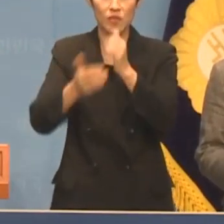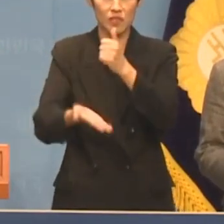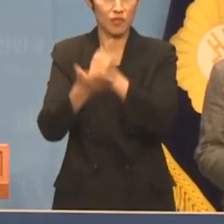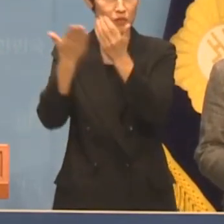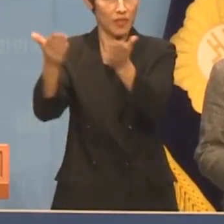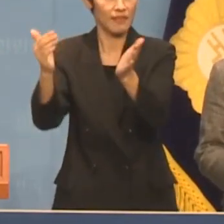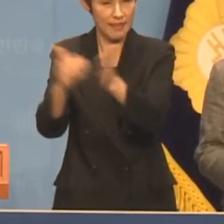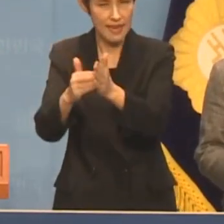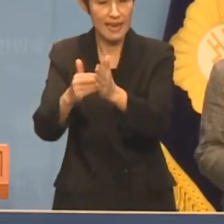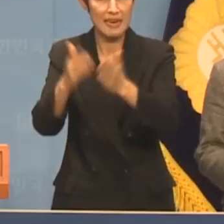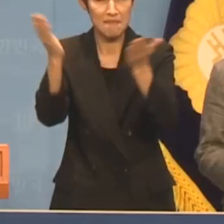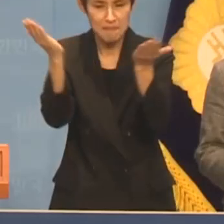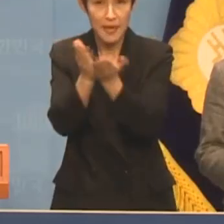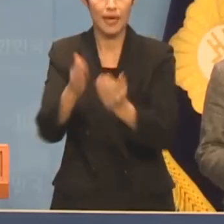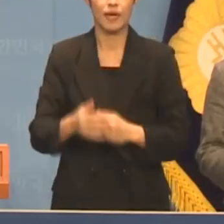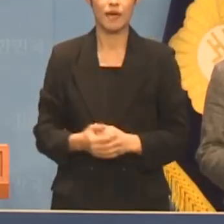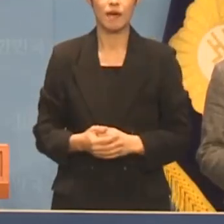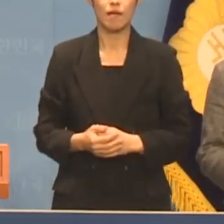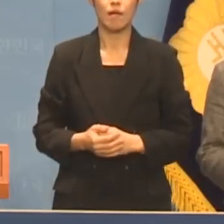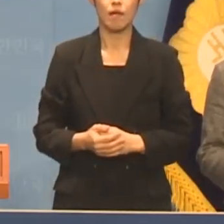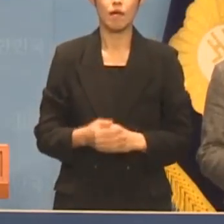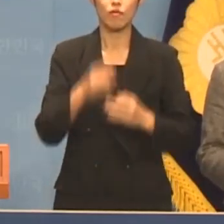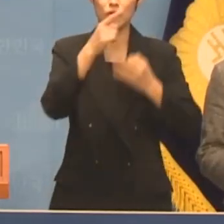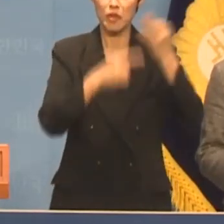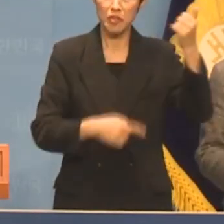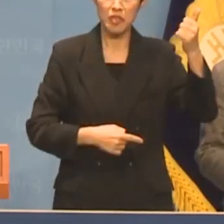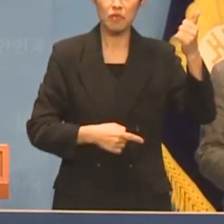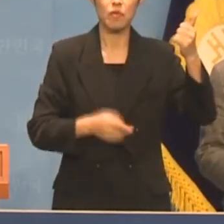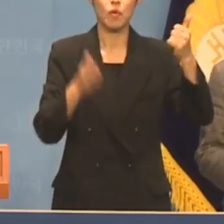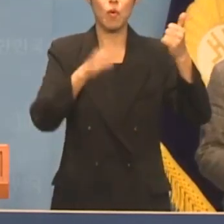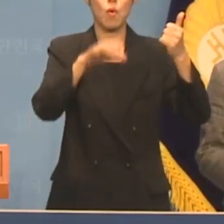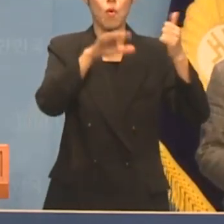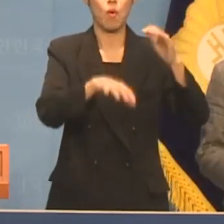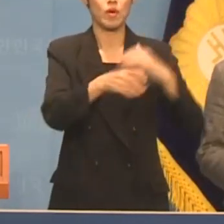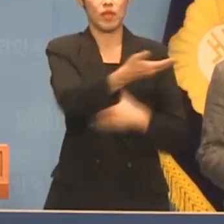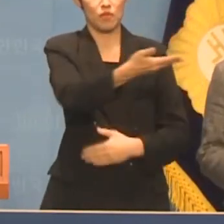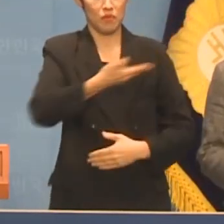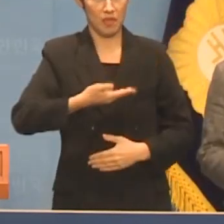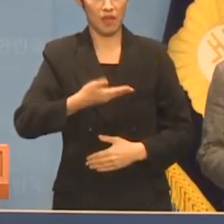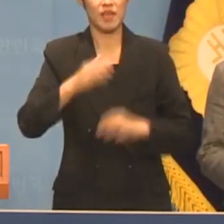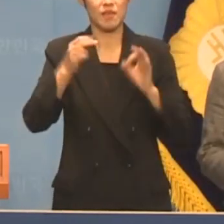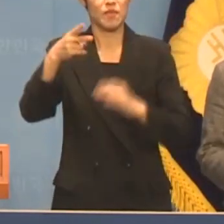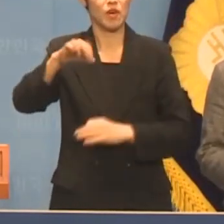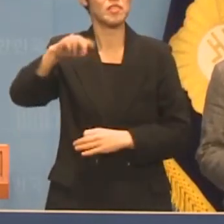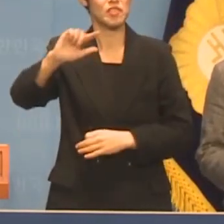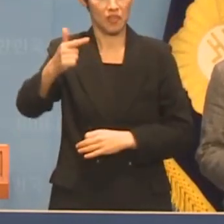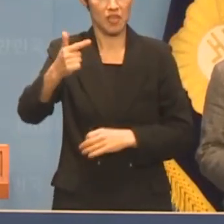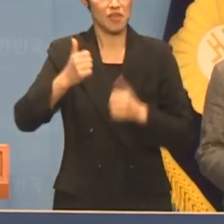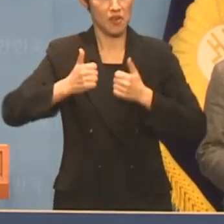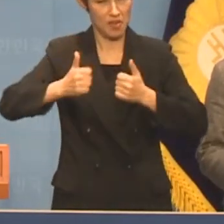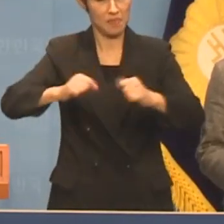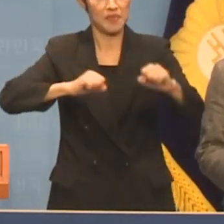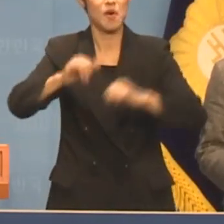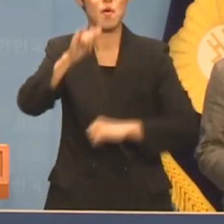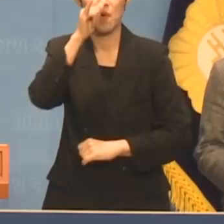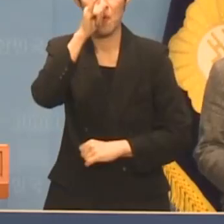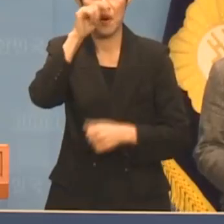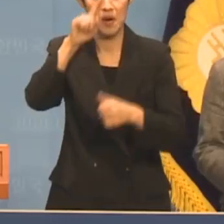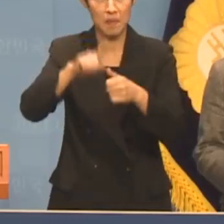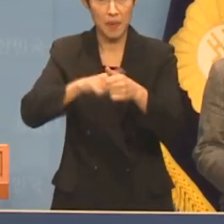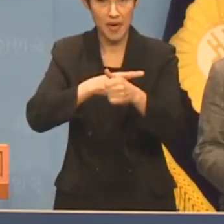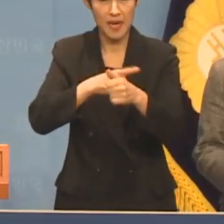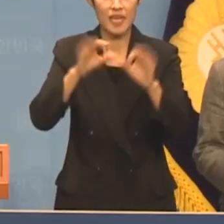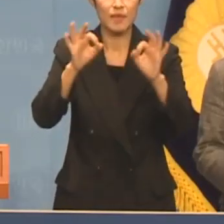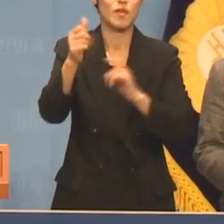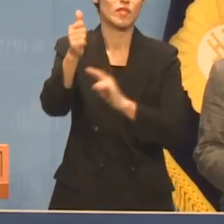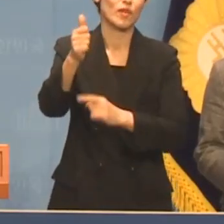윤석열이 공관위에서 나한테 들고 왔길래 내가 김영선이 경선 때부터 열심히 뛰었으니까 그거를